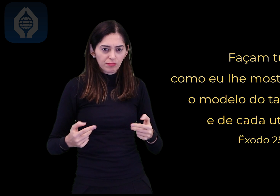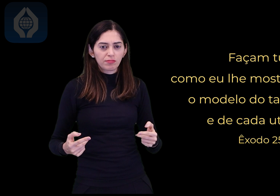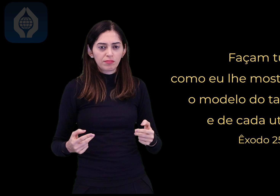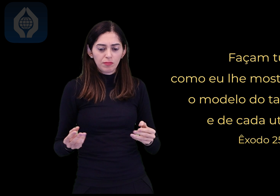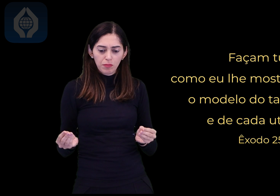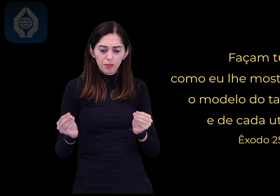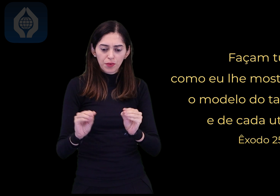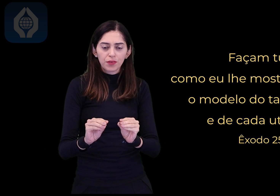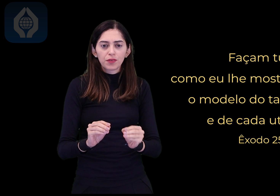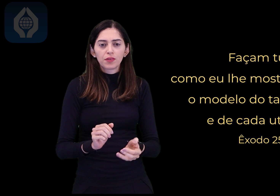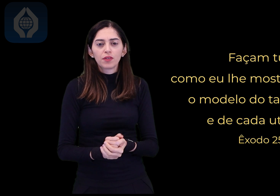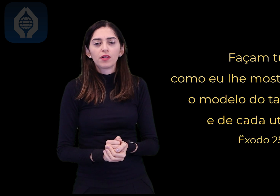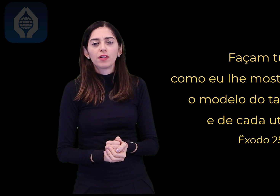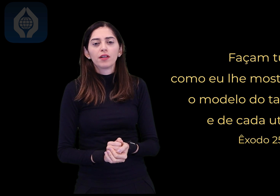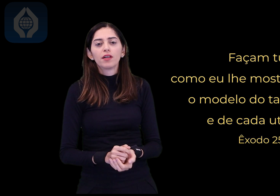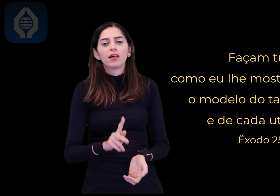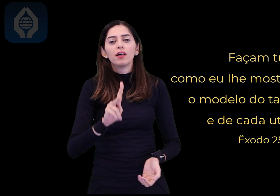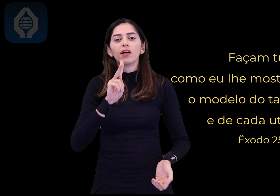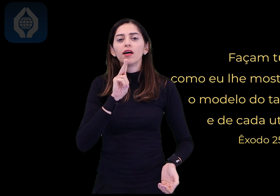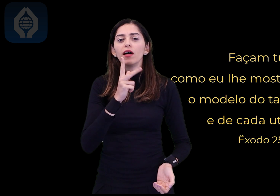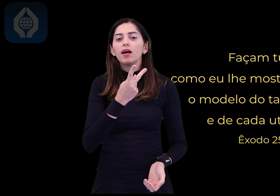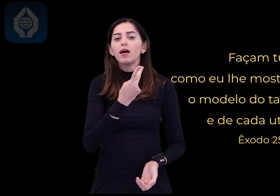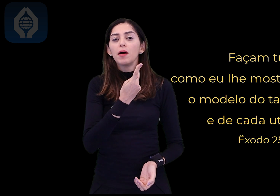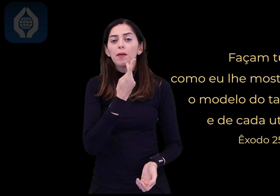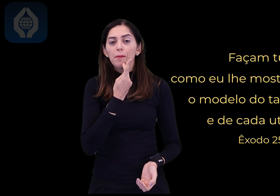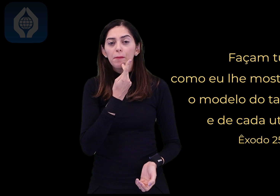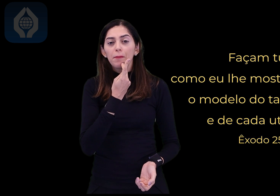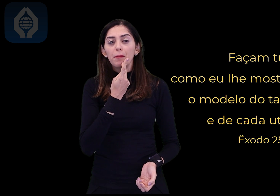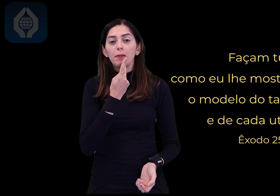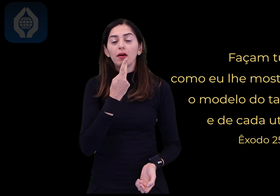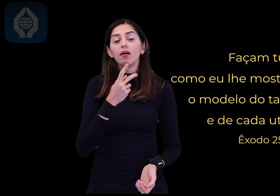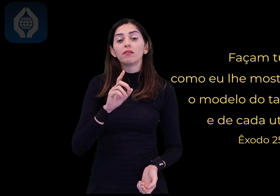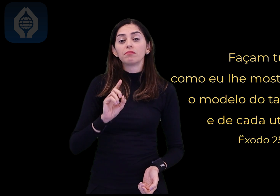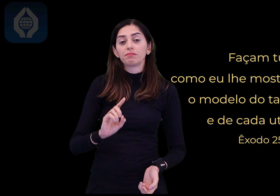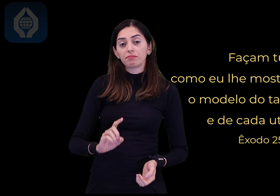A palavra hebraica usada